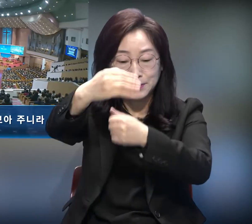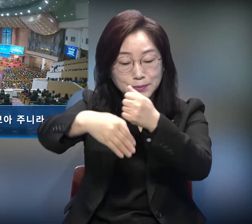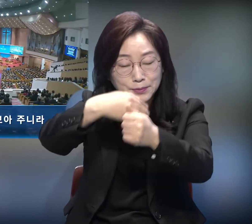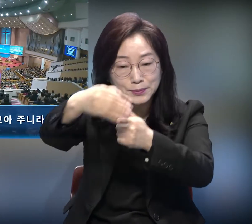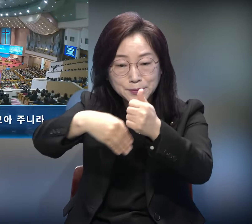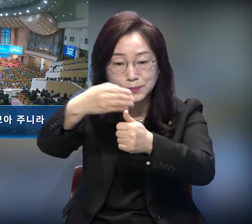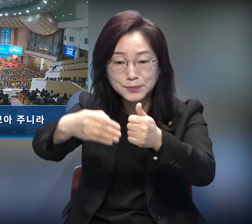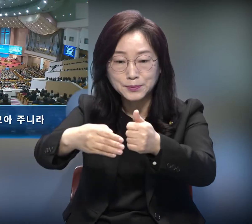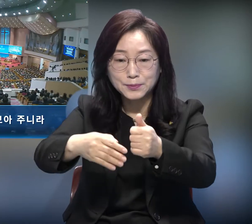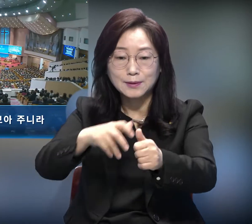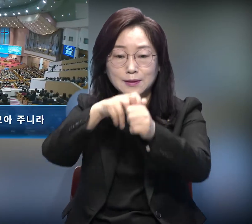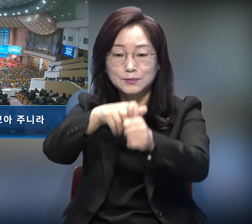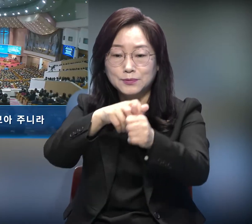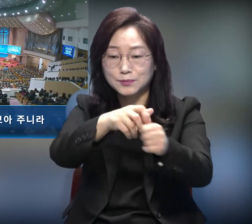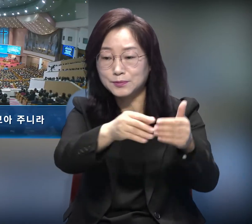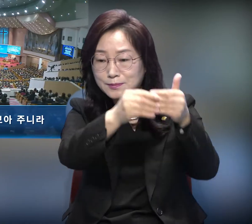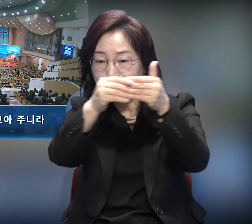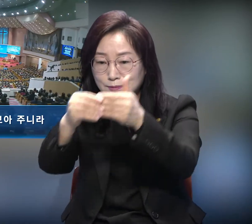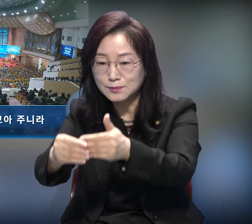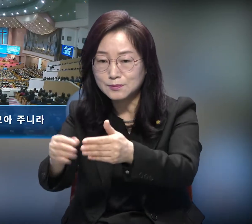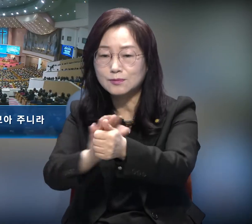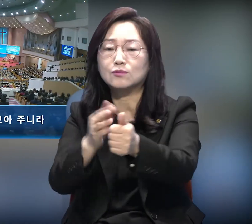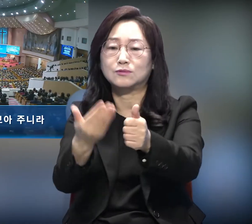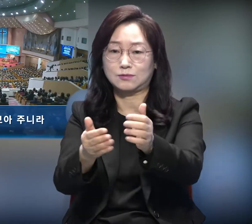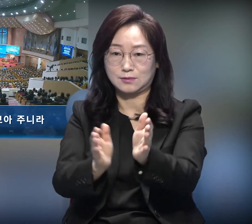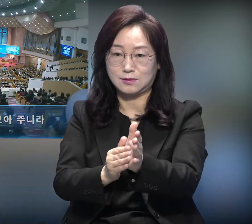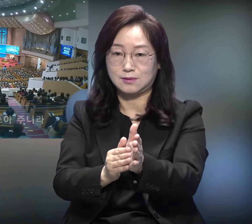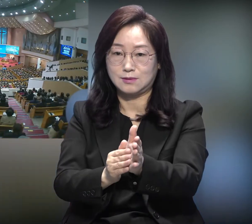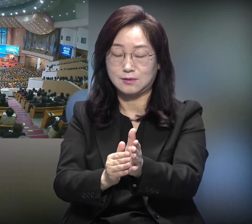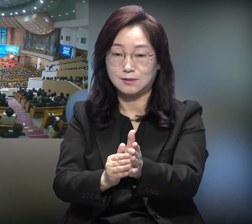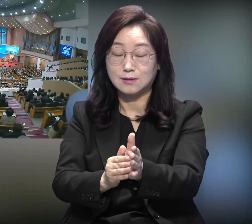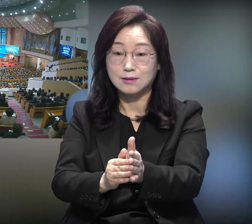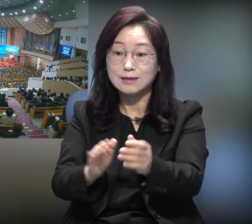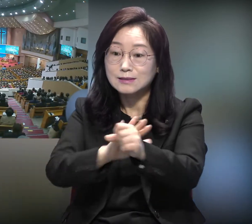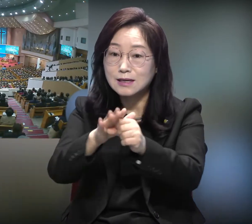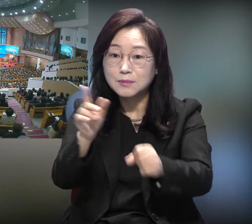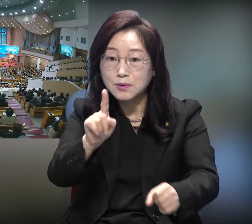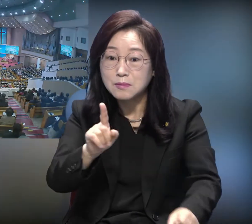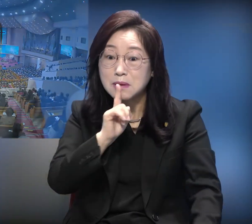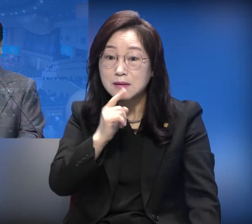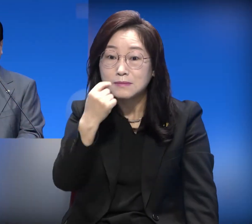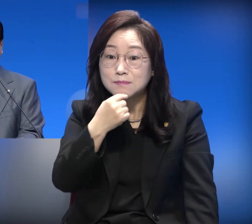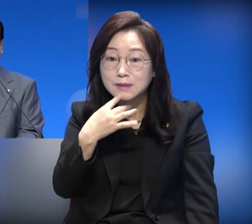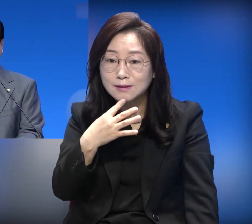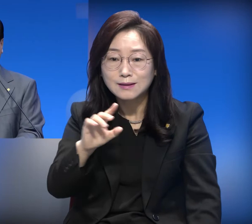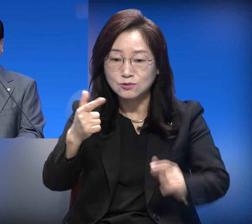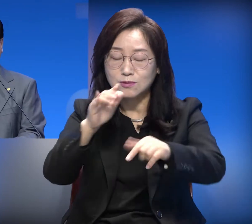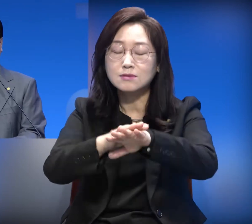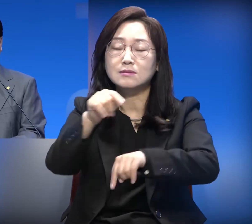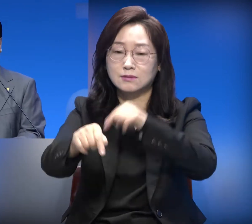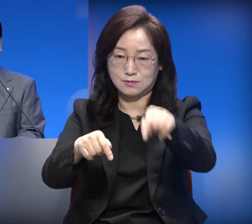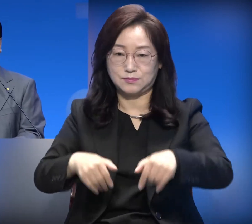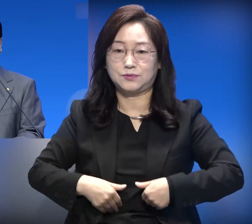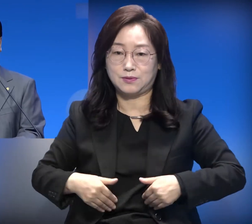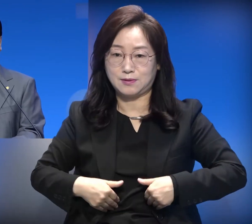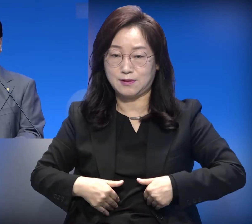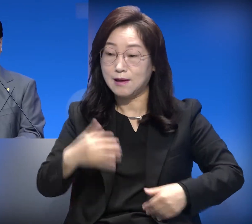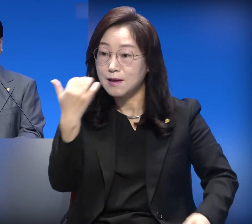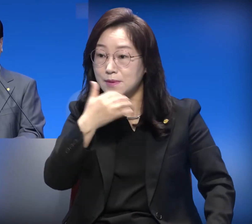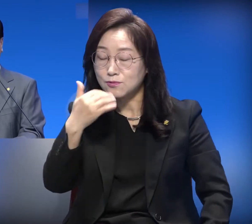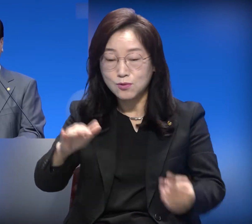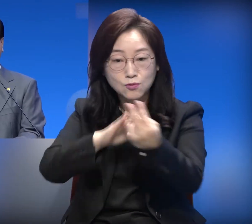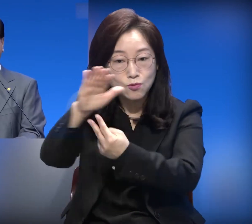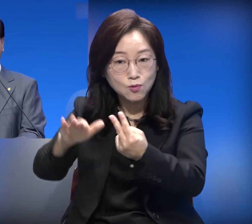데리고 가서 돌보아 주니라. 사랑은 말이 아니라 실천인 것입니다. 베드로가 가던 발걸음을